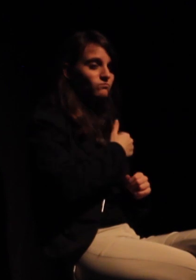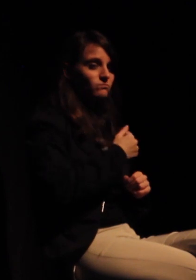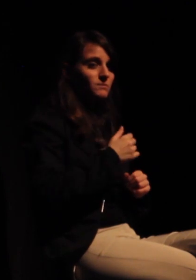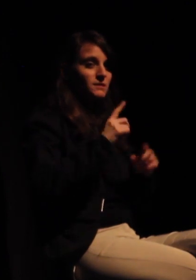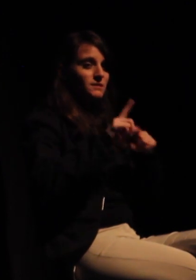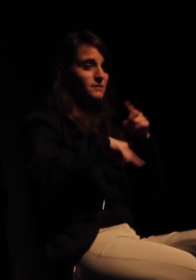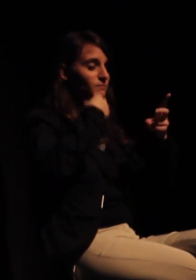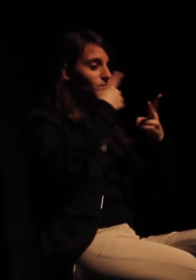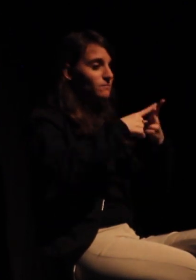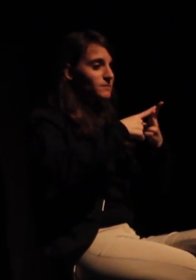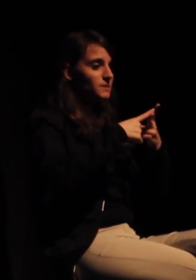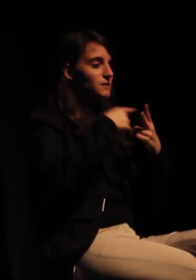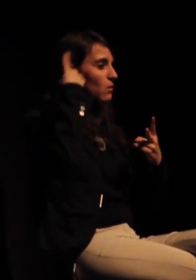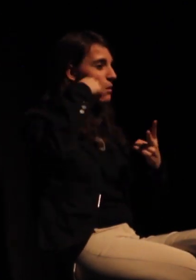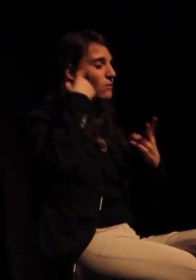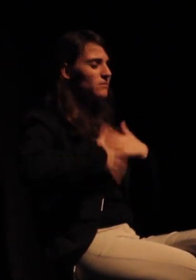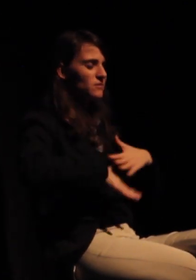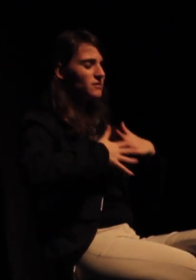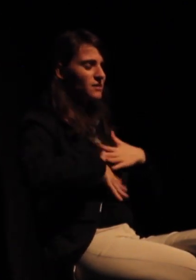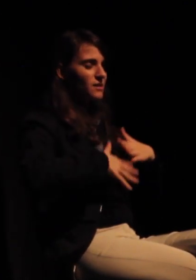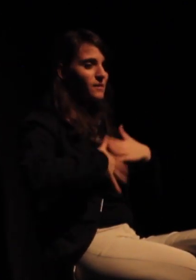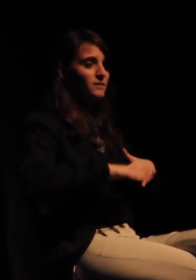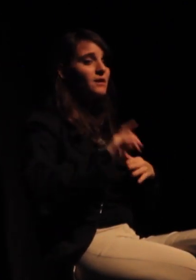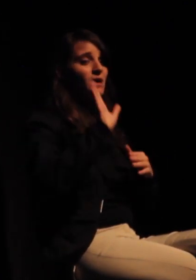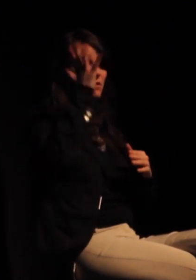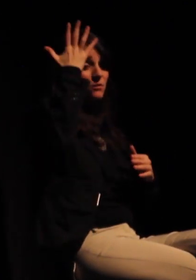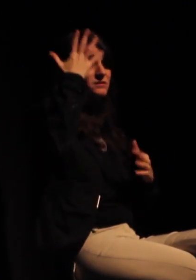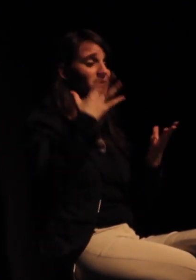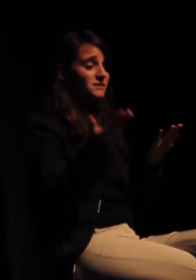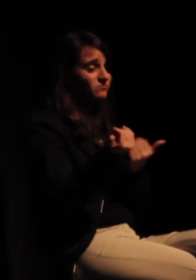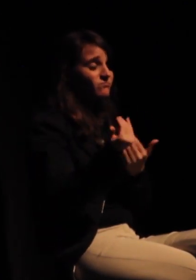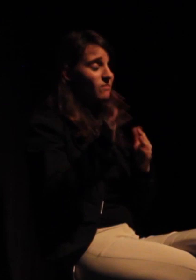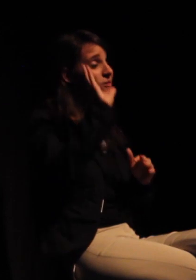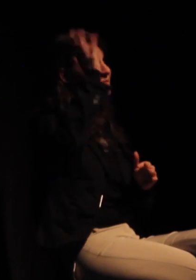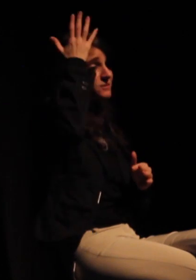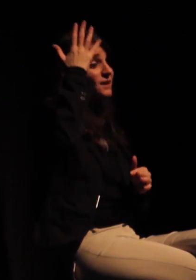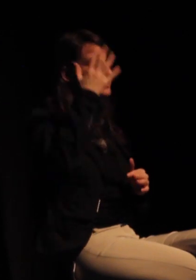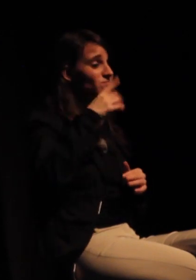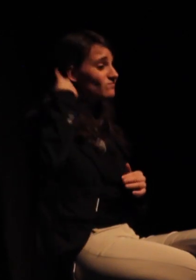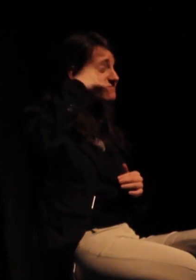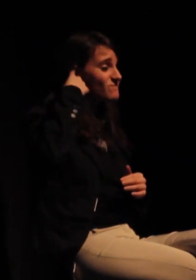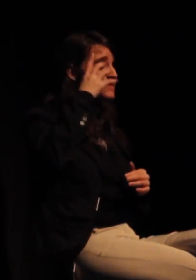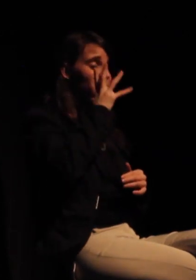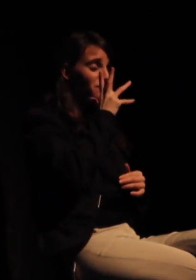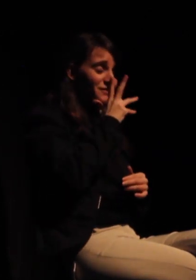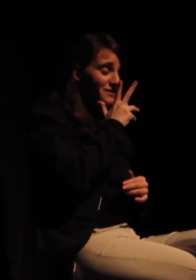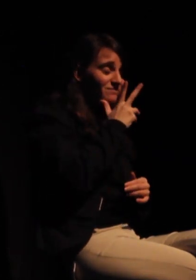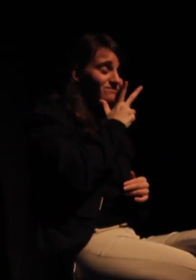Depois, Enlouquecer Calmamente. Porque é o que está acontecendo conosco. Nós estamos enlouquecendo